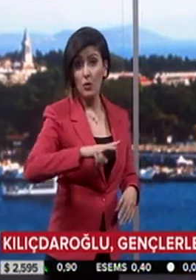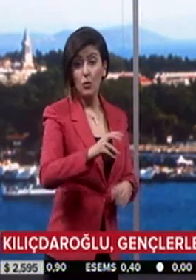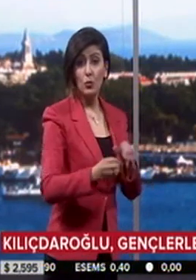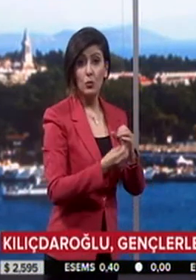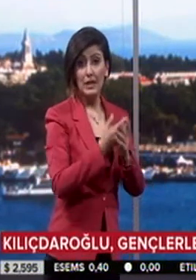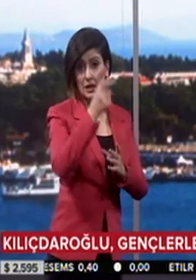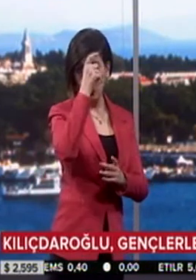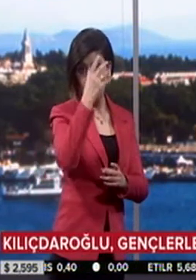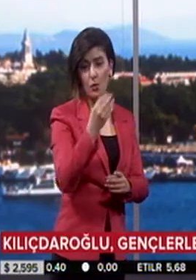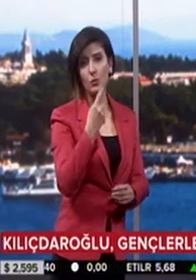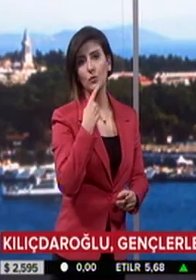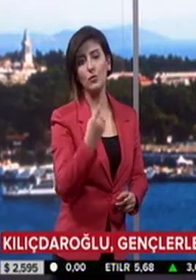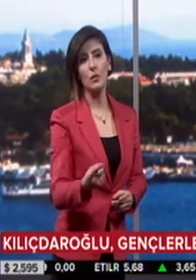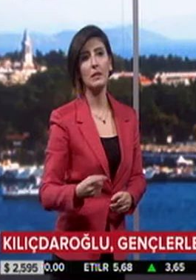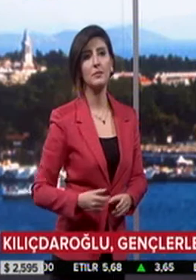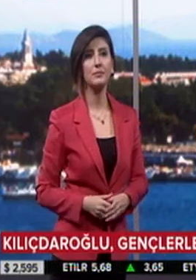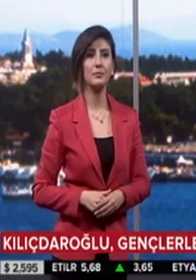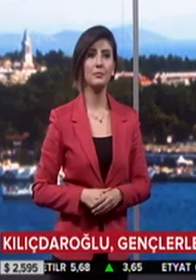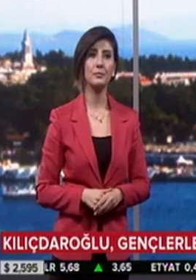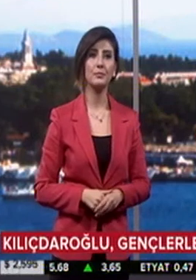üreten Türkiye olduğunu söyledi.